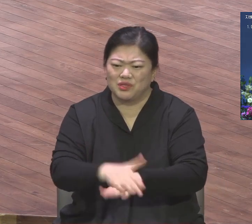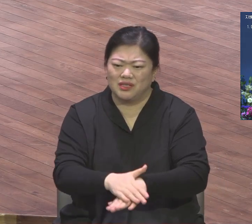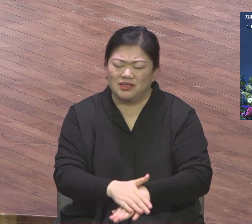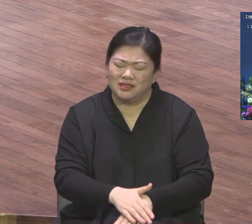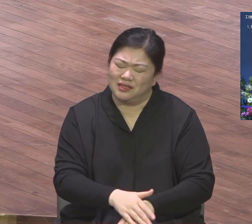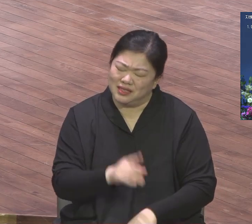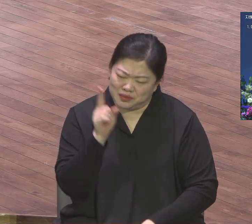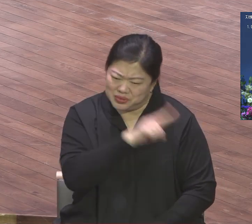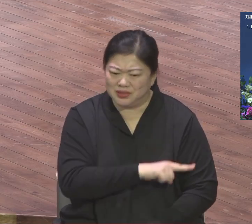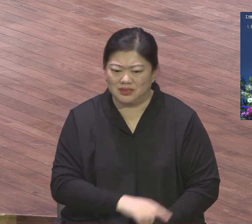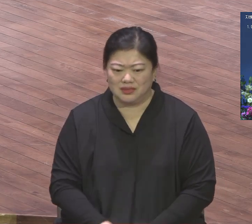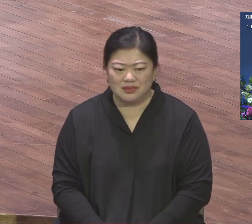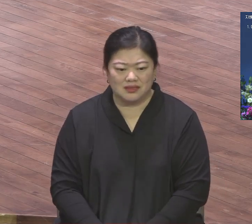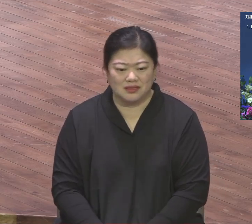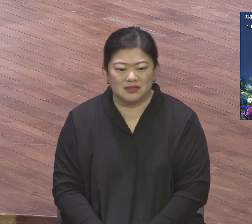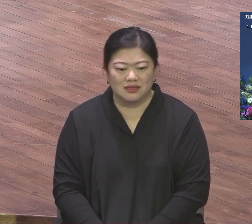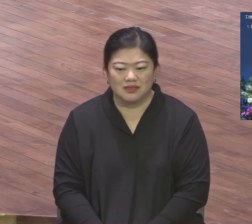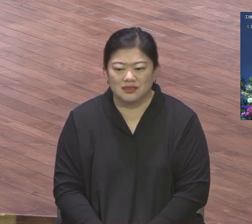자기 자신을